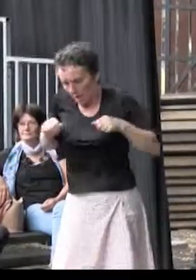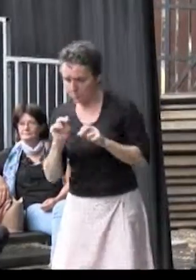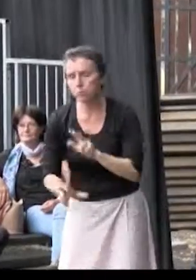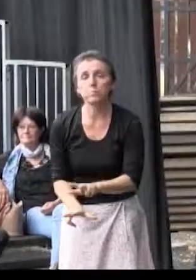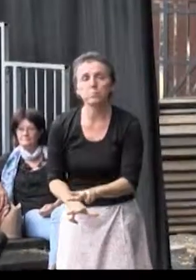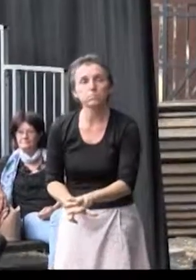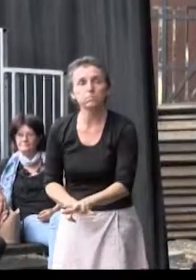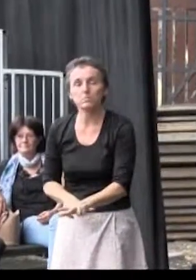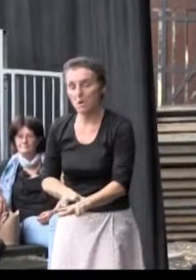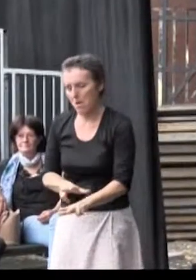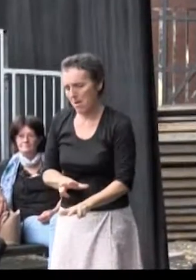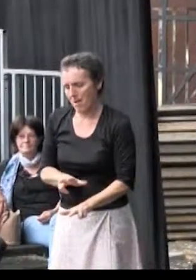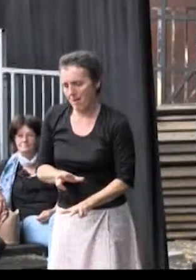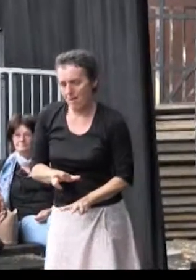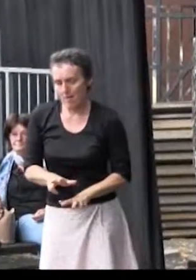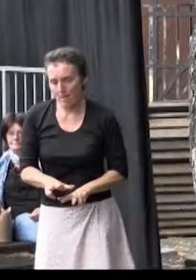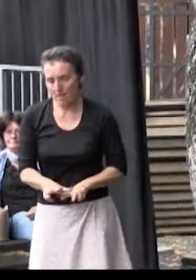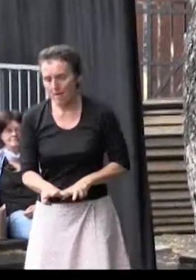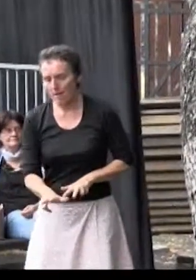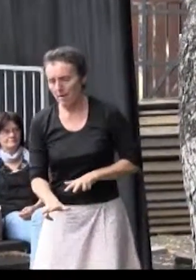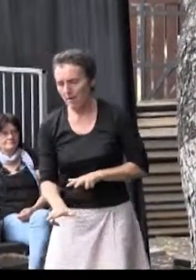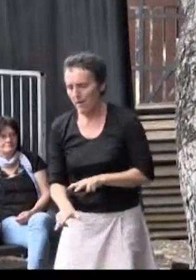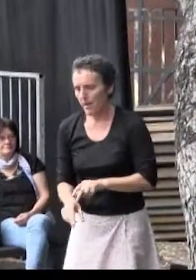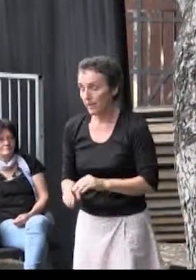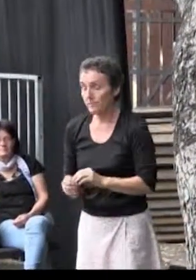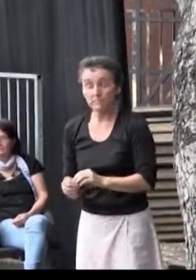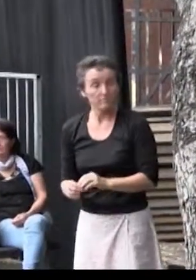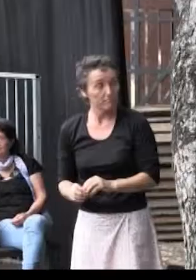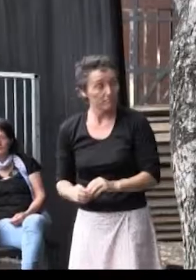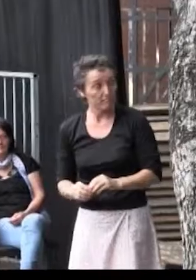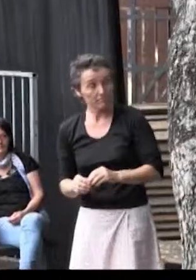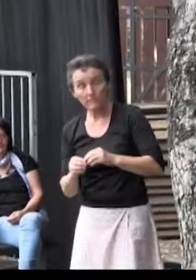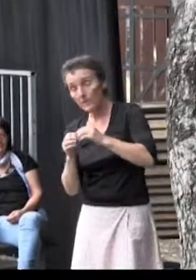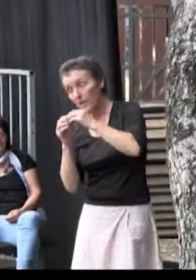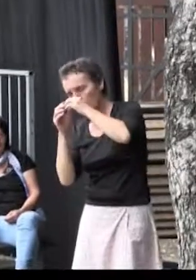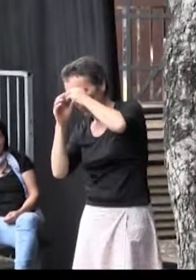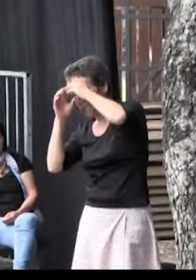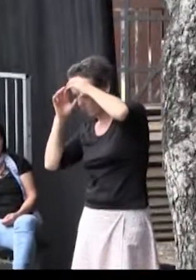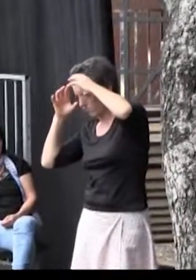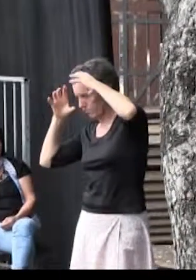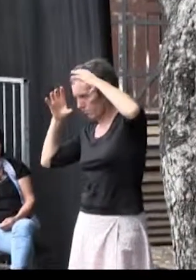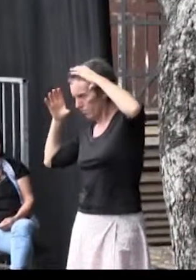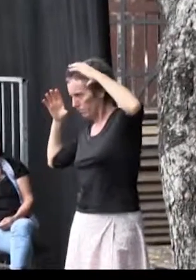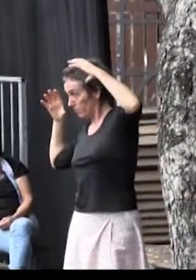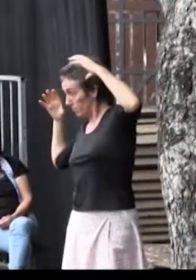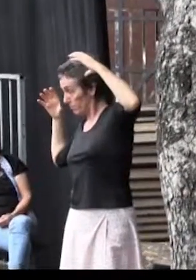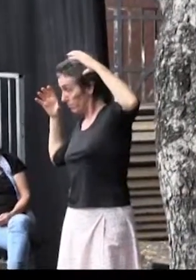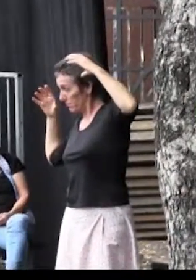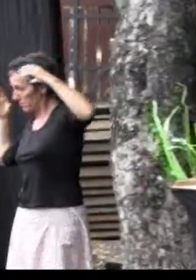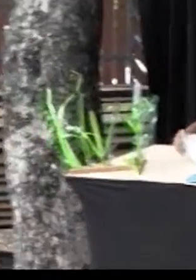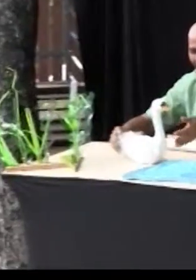les deux oiseaux blancs. Alors, il a décidé, ni à cause exote. Et il a posé comme ça, il a